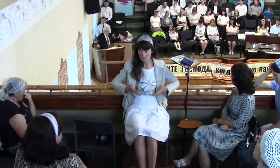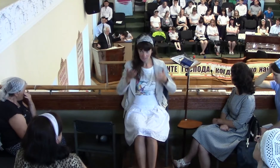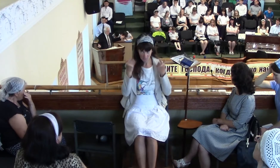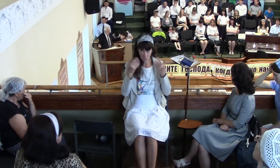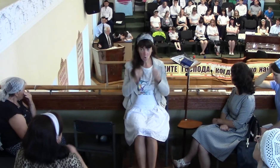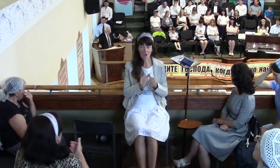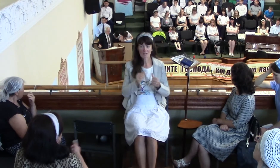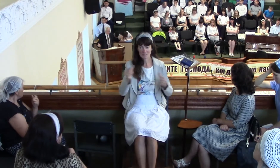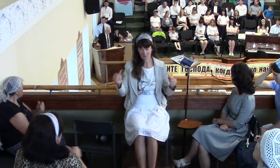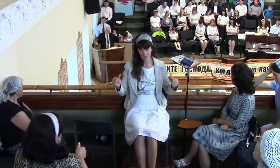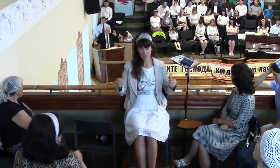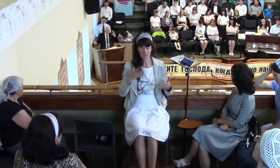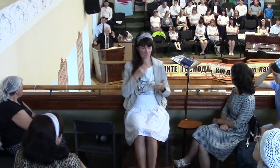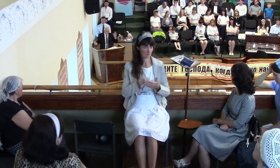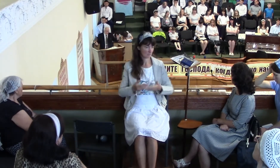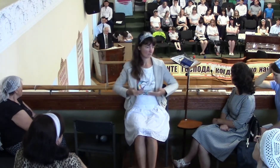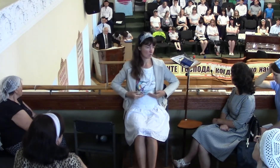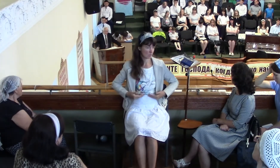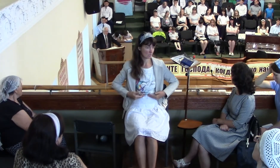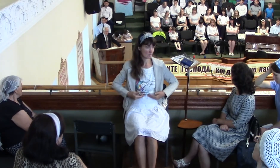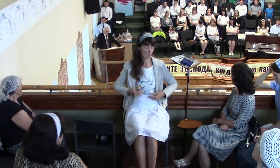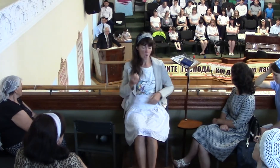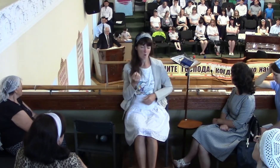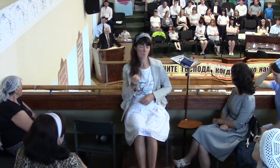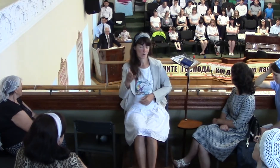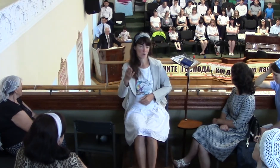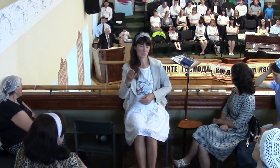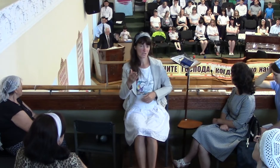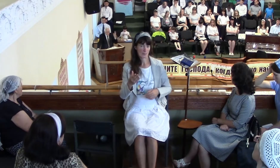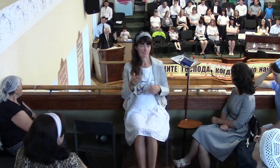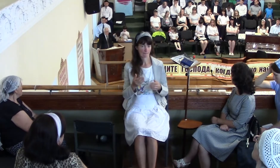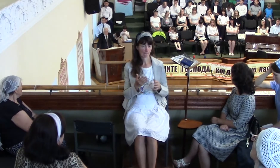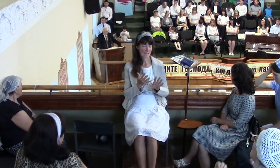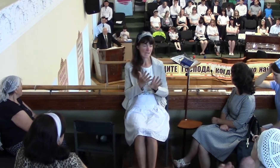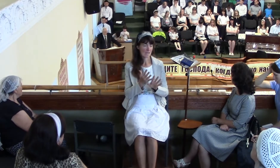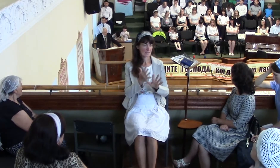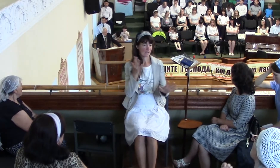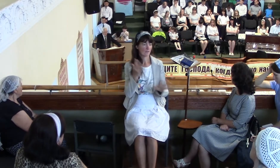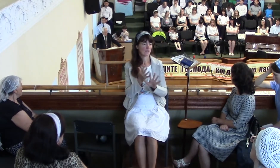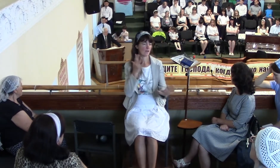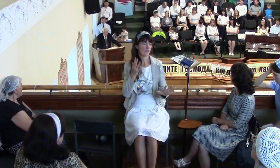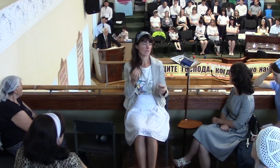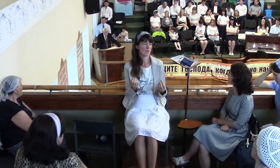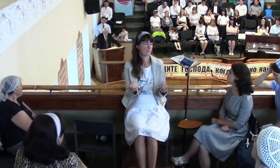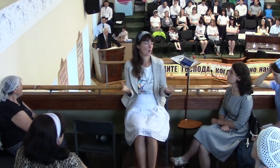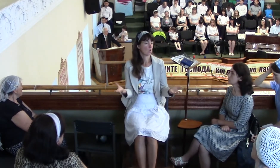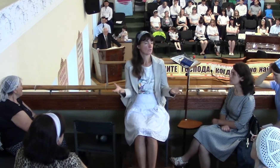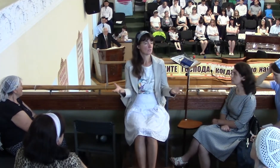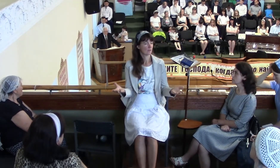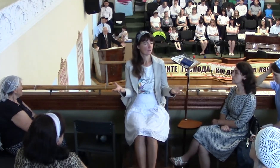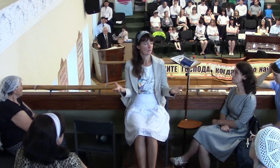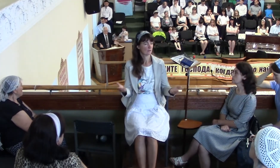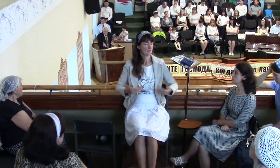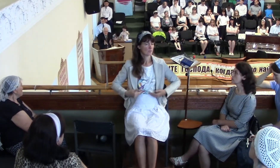расстаться. Запросто на войне подставить себя стрелам, копью и так дальше.